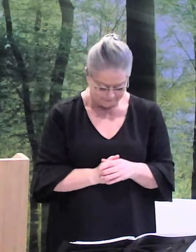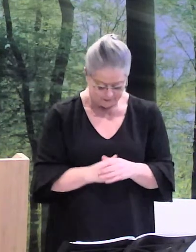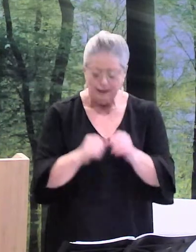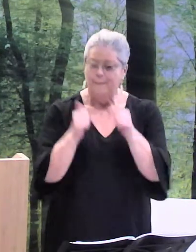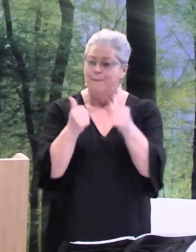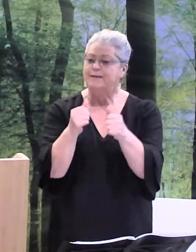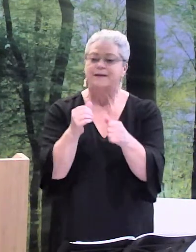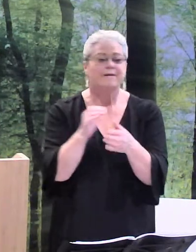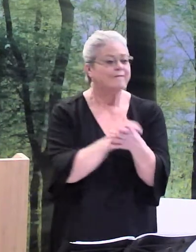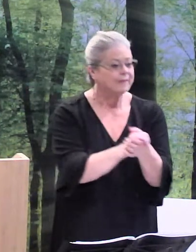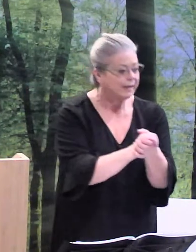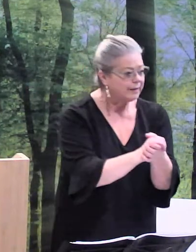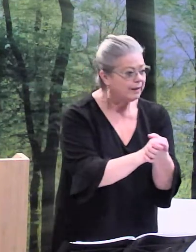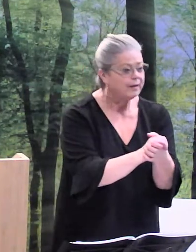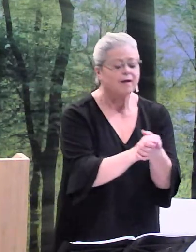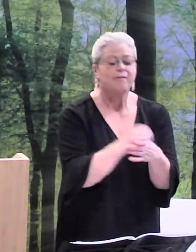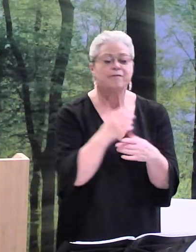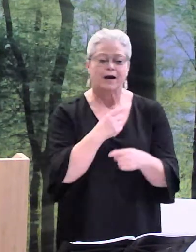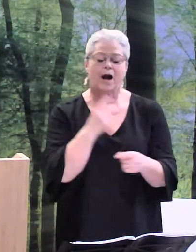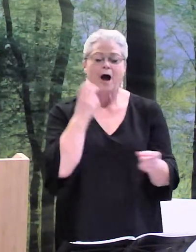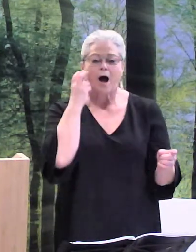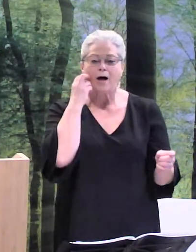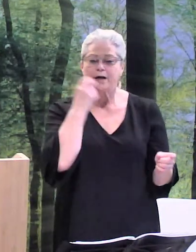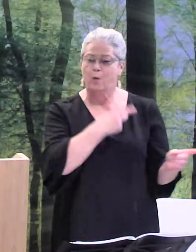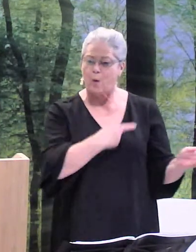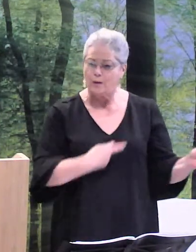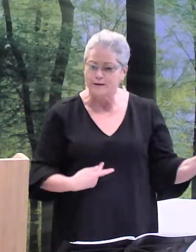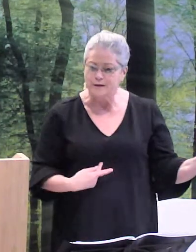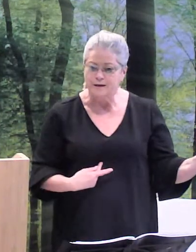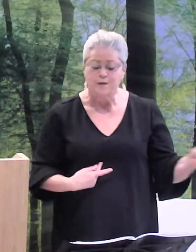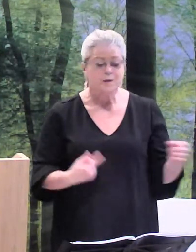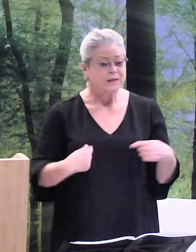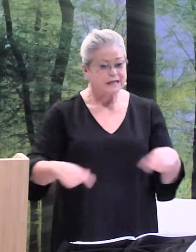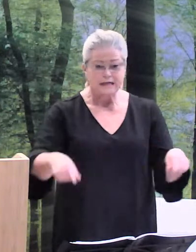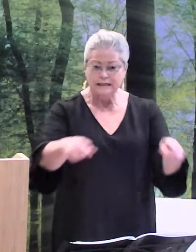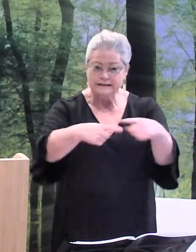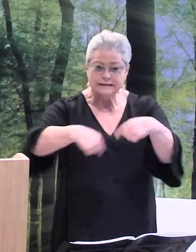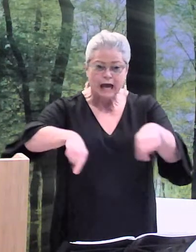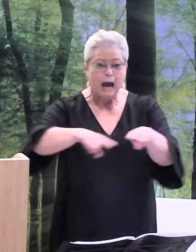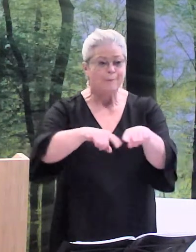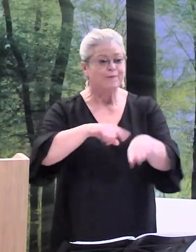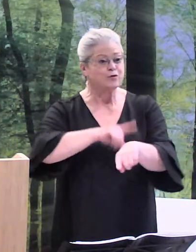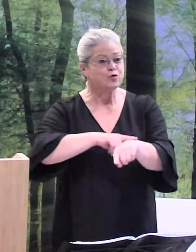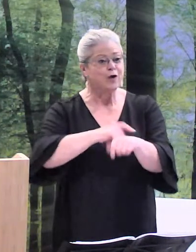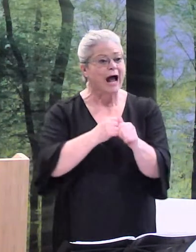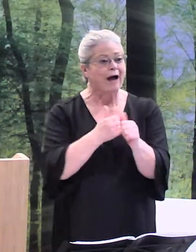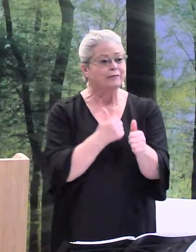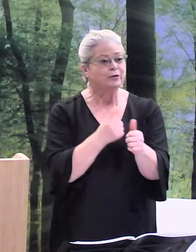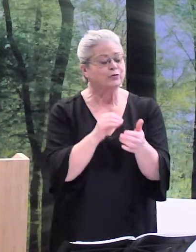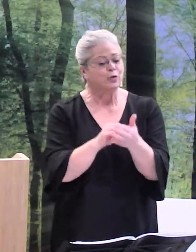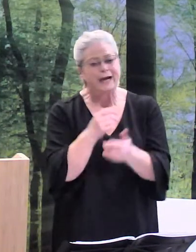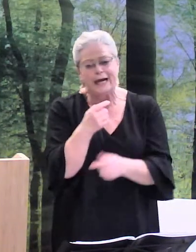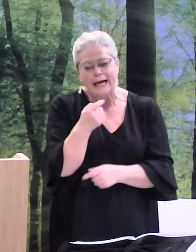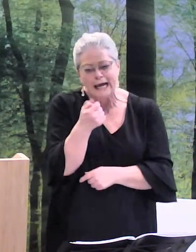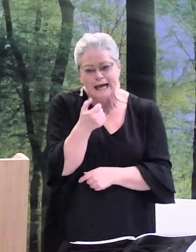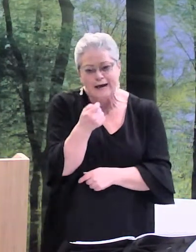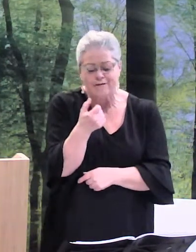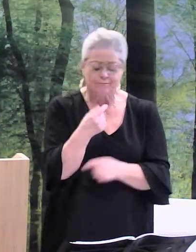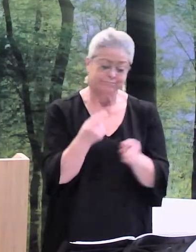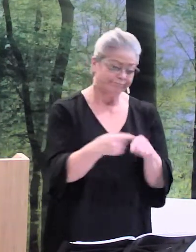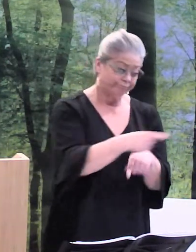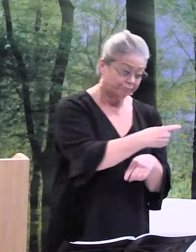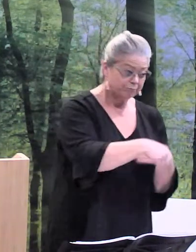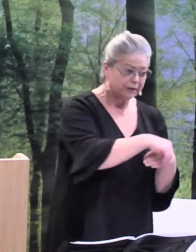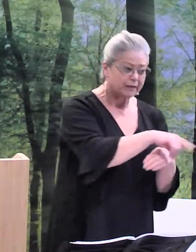Beste vrienden van Henri Konings, we waren hier samen in de duur van afscheid om nog even bij Henri te